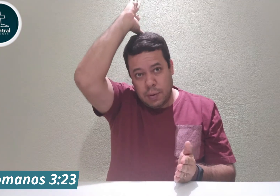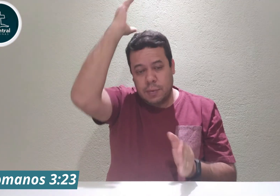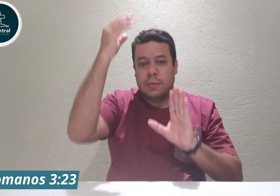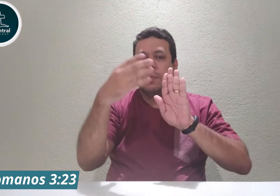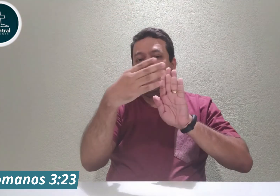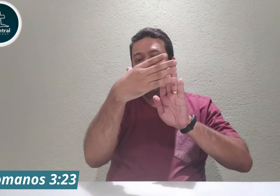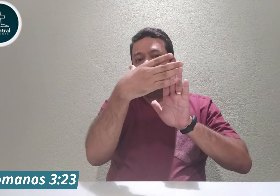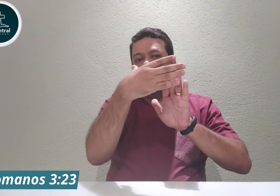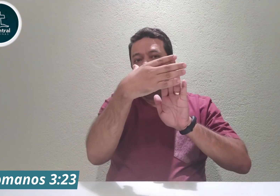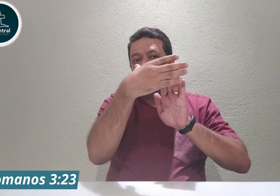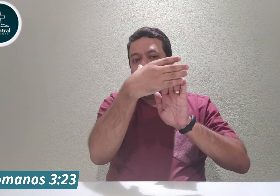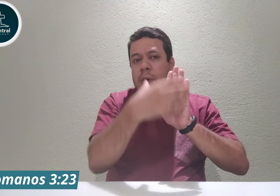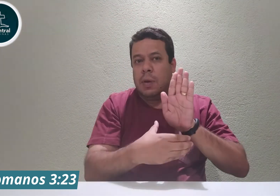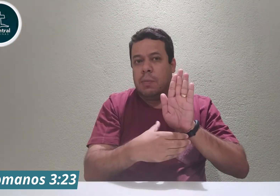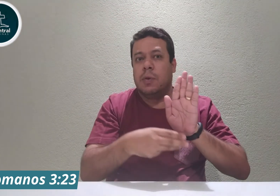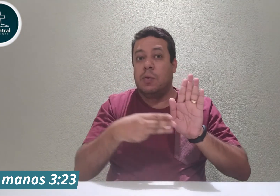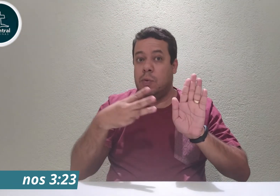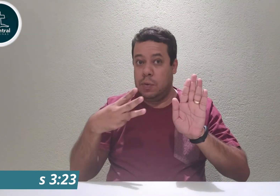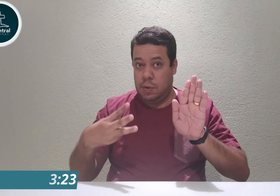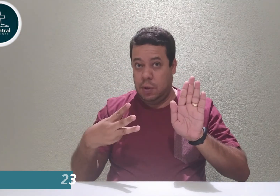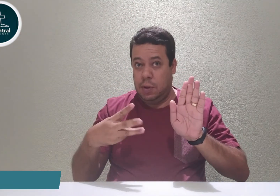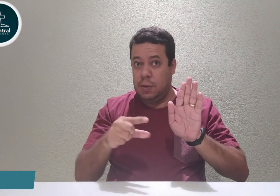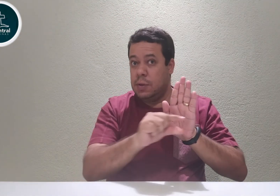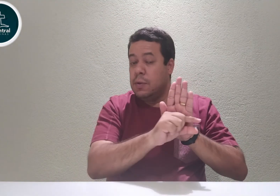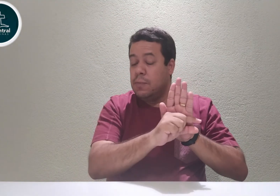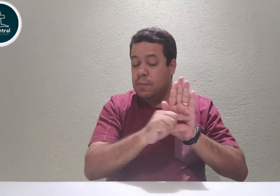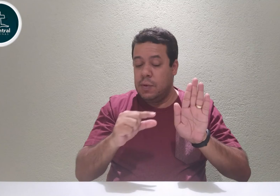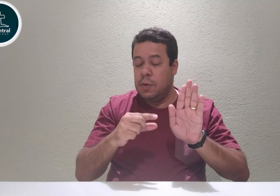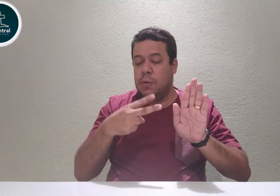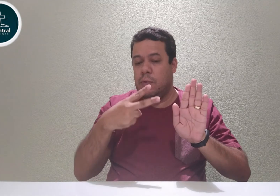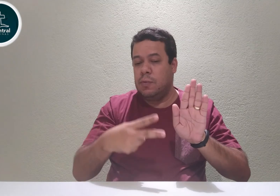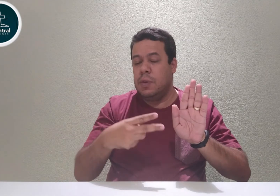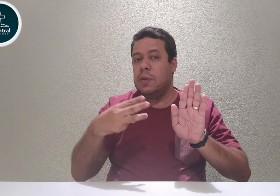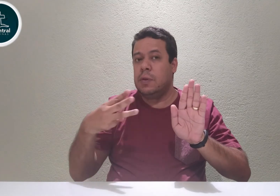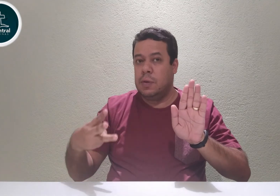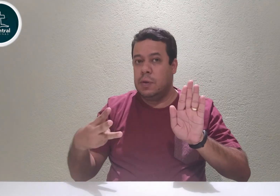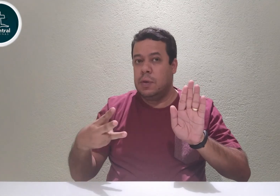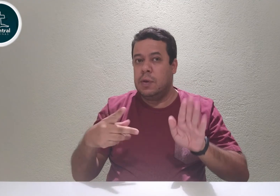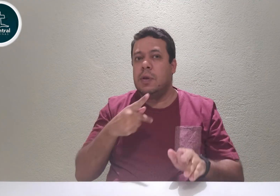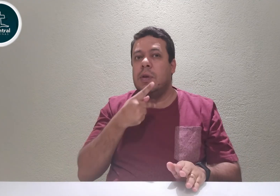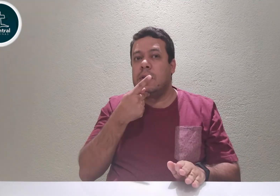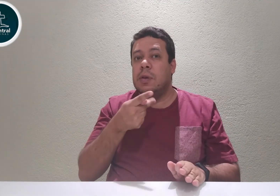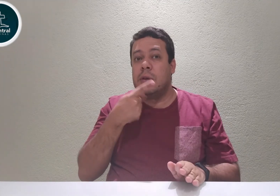Como está escrito lá em Romanos, capítulo 3, versículo 23.